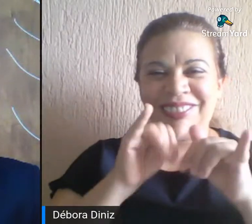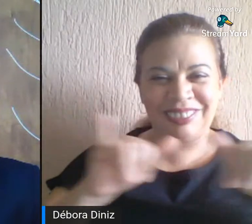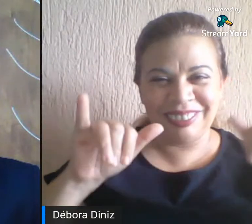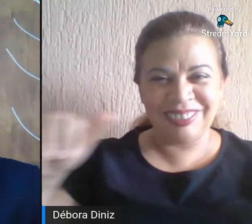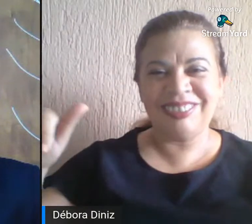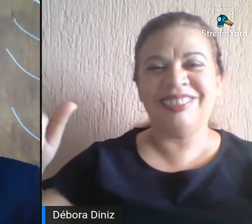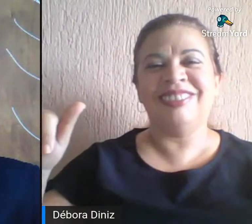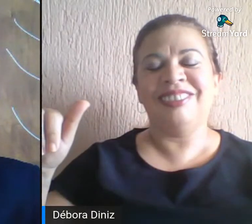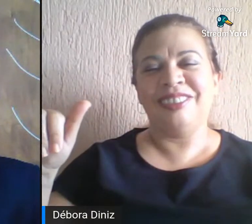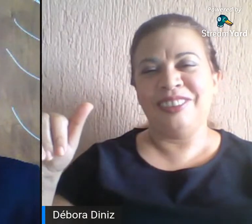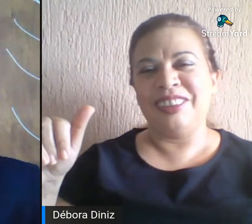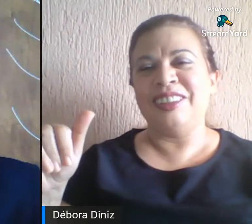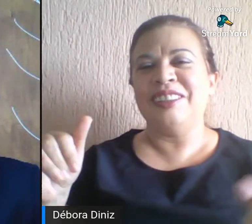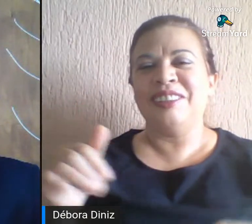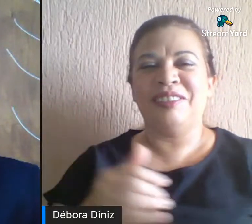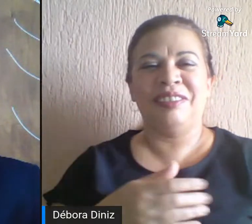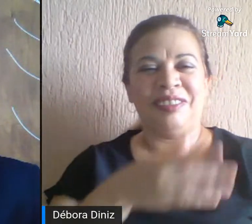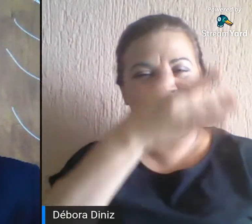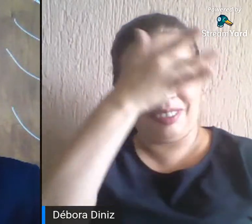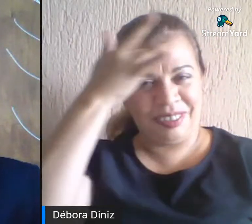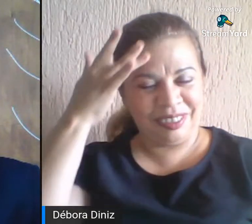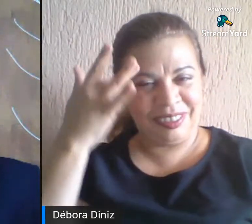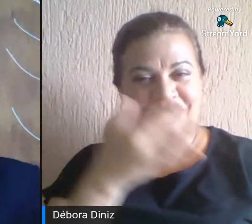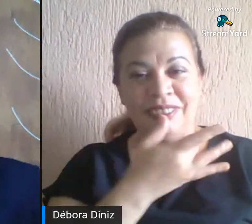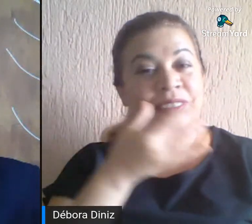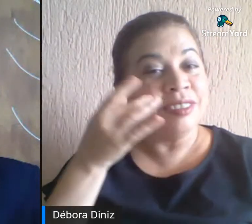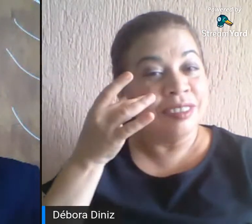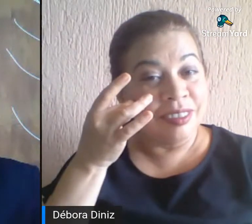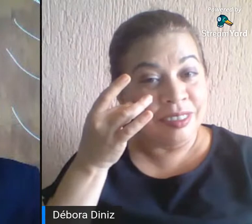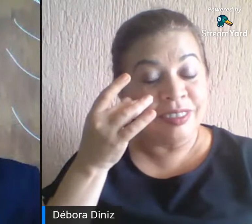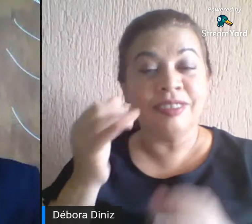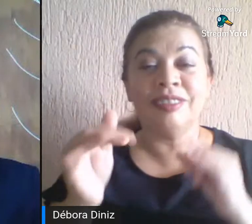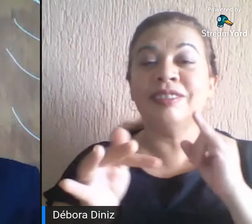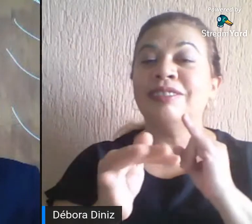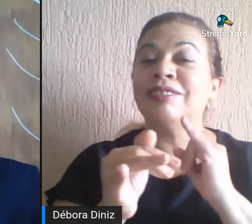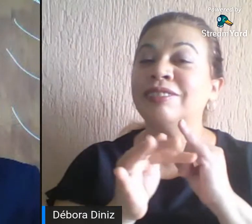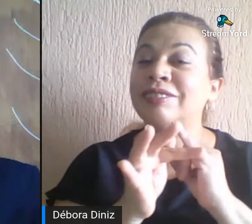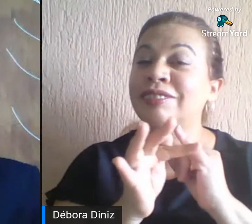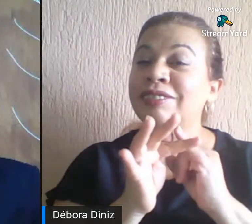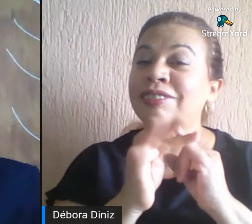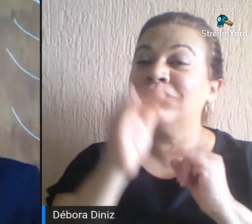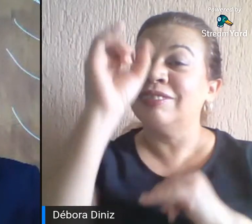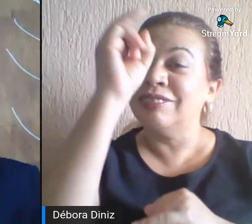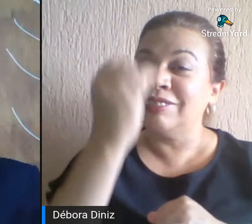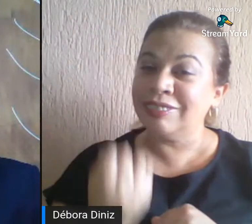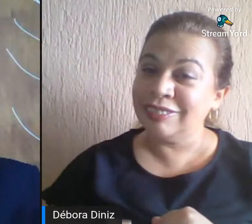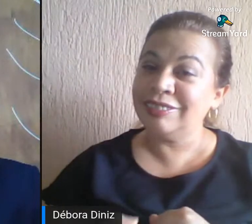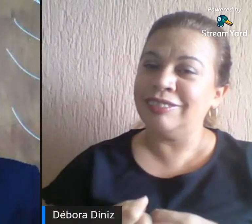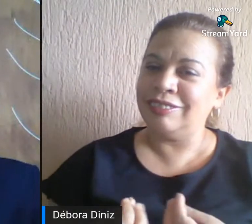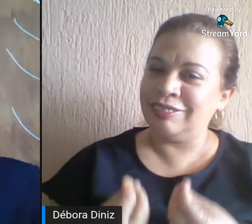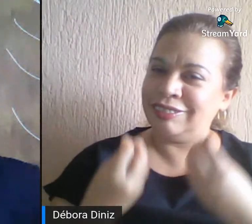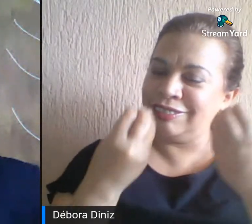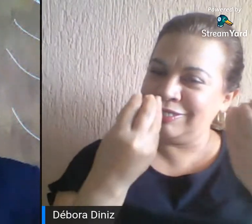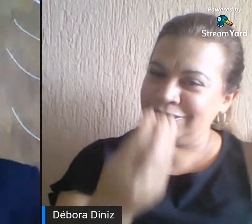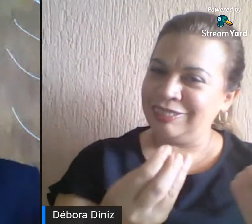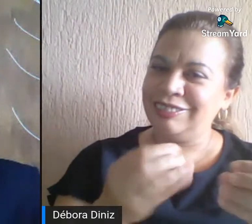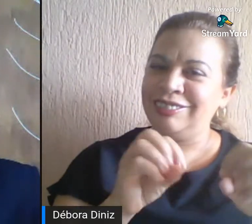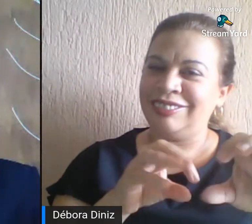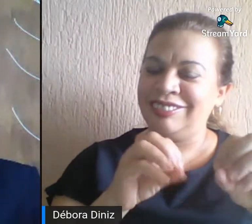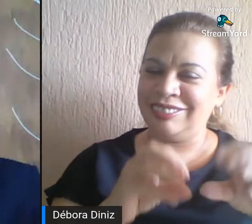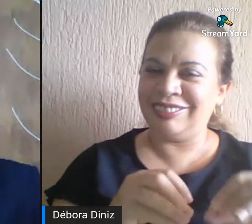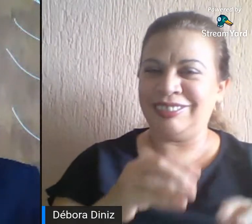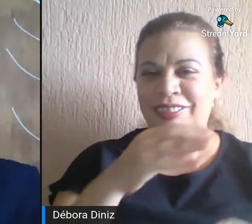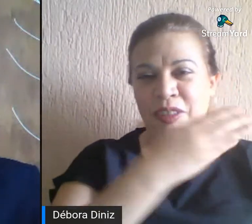tempo, nós gostaríamos de dizer que o Instituto Federal de Sergipe continua entregando a sua educação pública de qualidade gratuita e